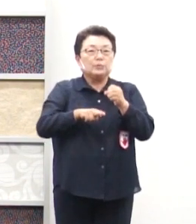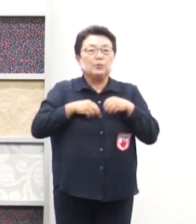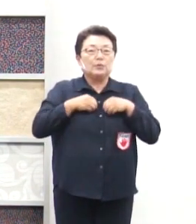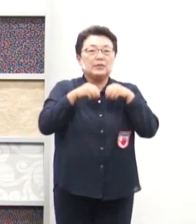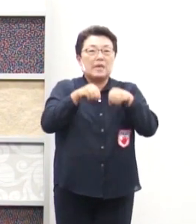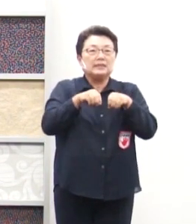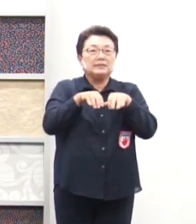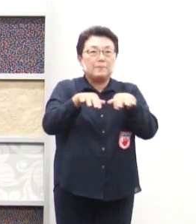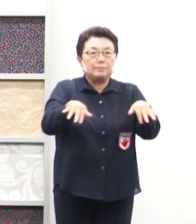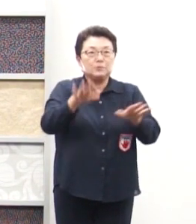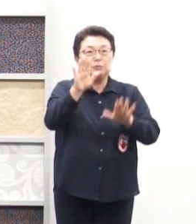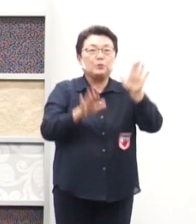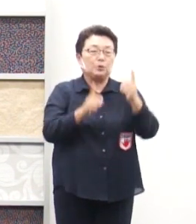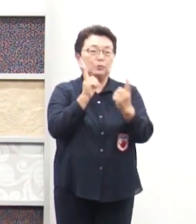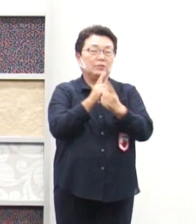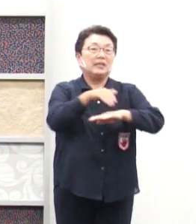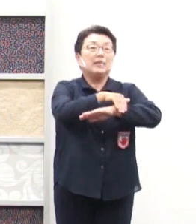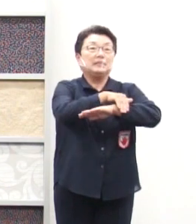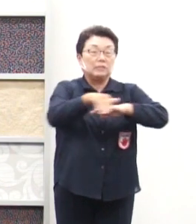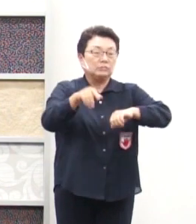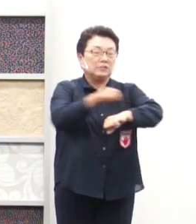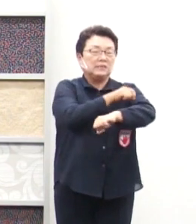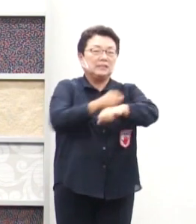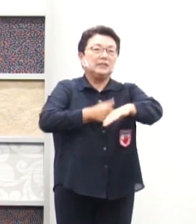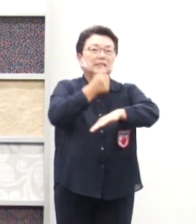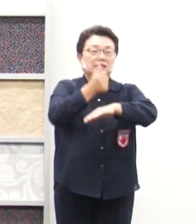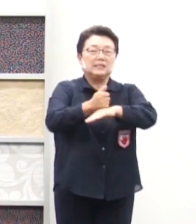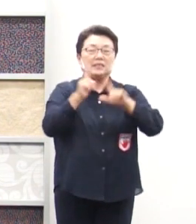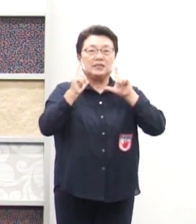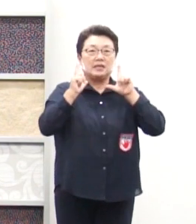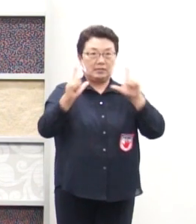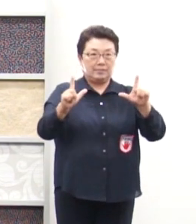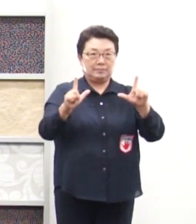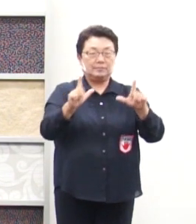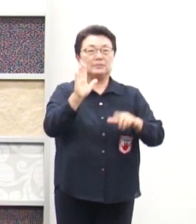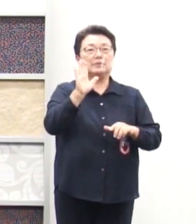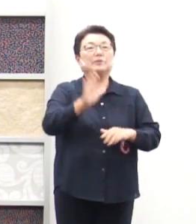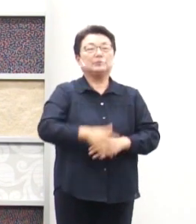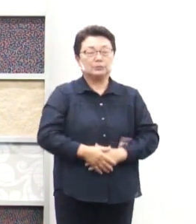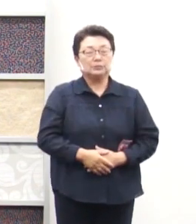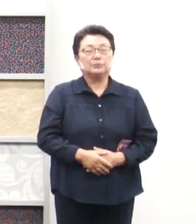状況とその対策についての臨時の知事記者会見を行います。